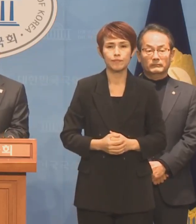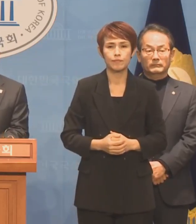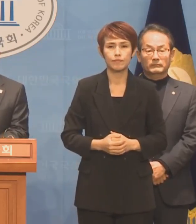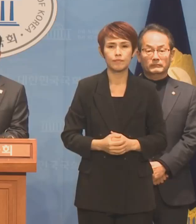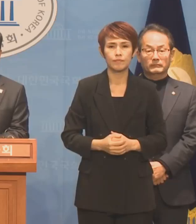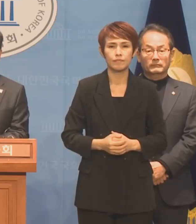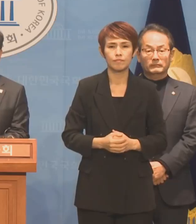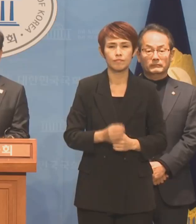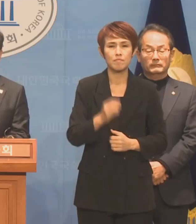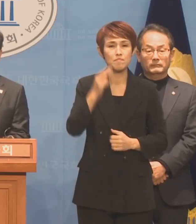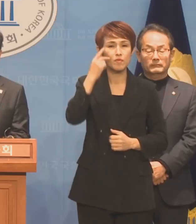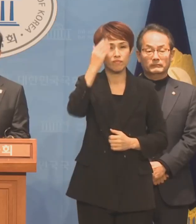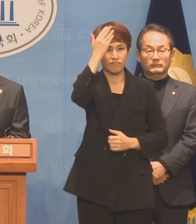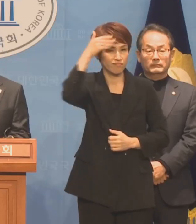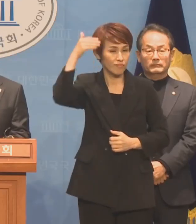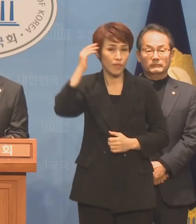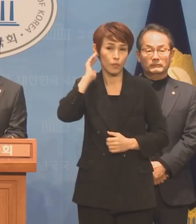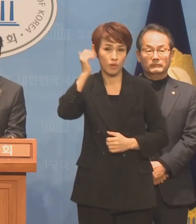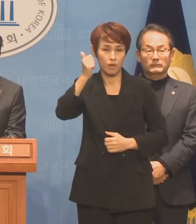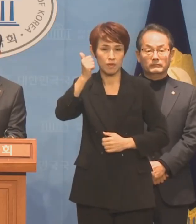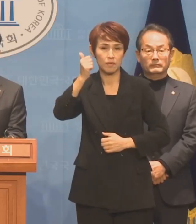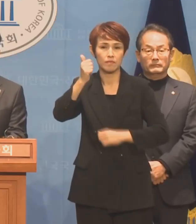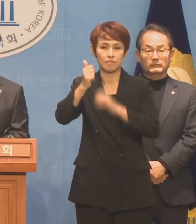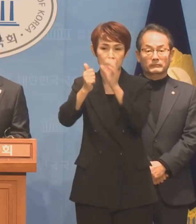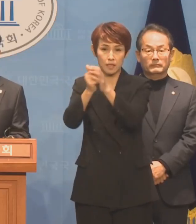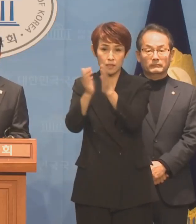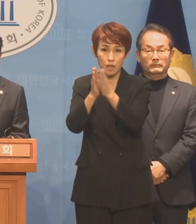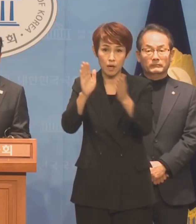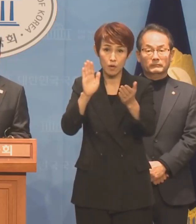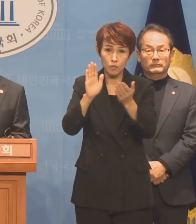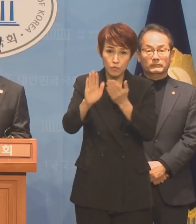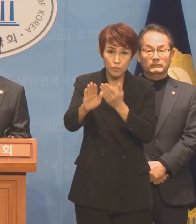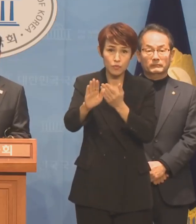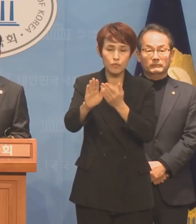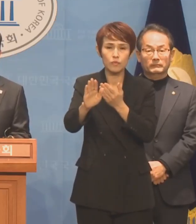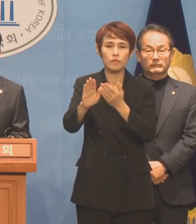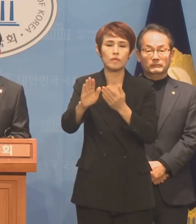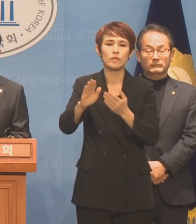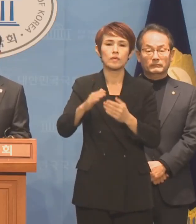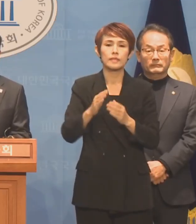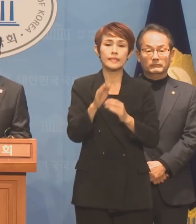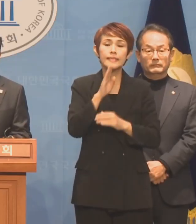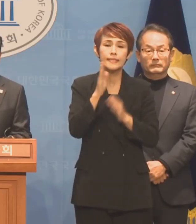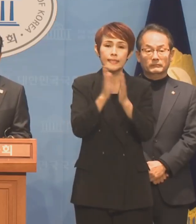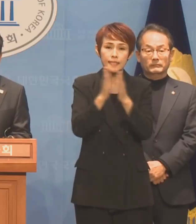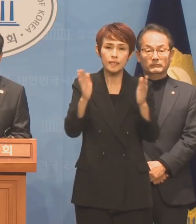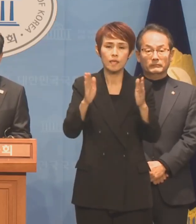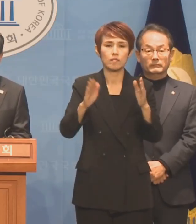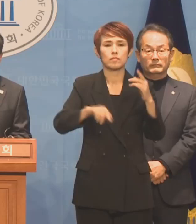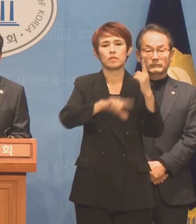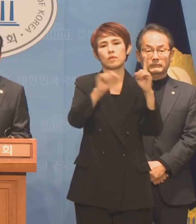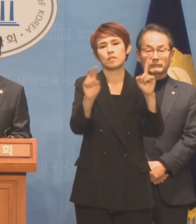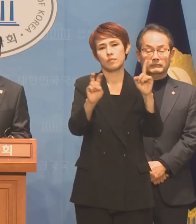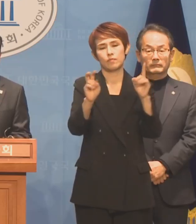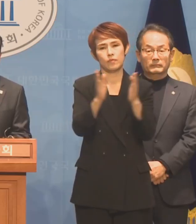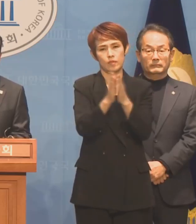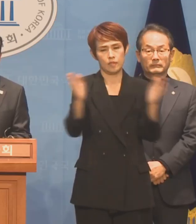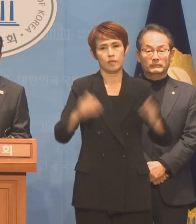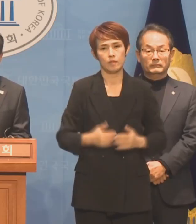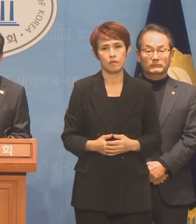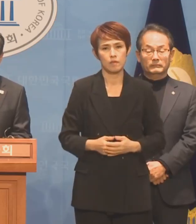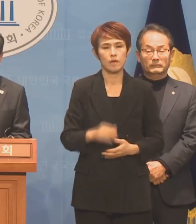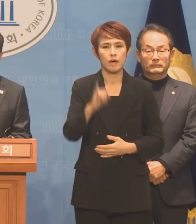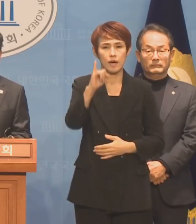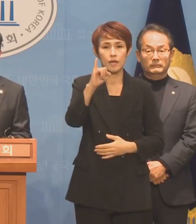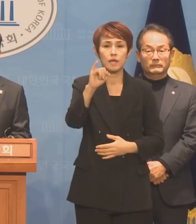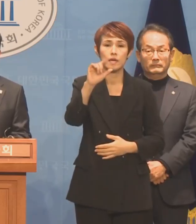트럼프 집권 2기 출범이 다음 달 20일입니다. 이제 관세 부과,